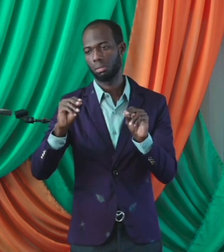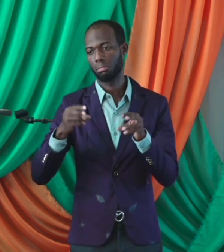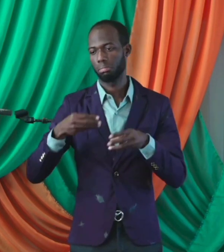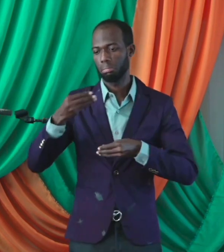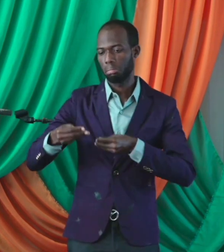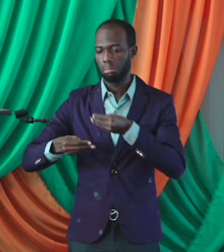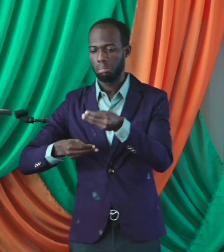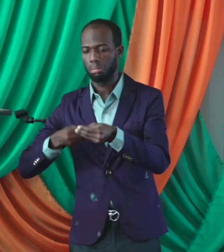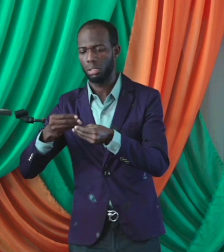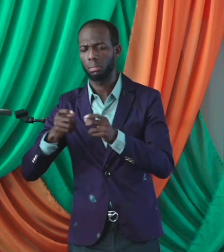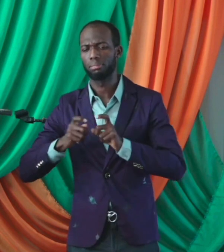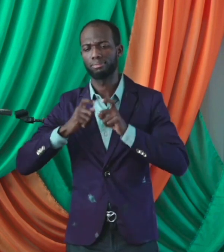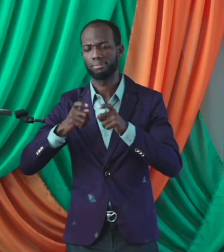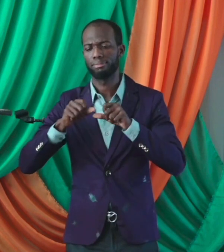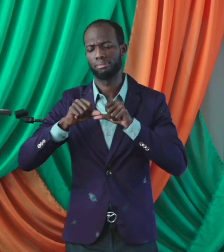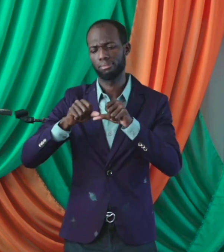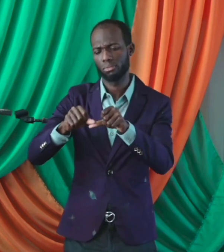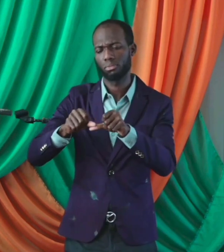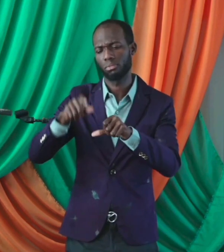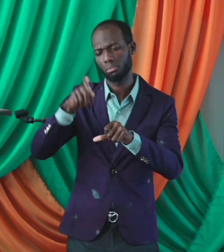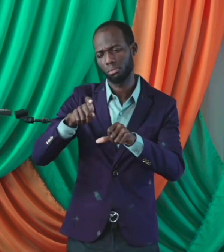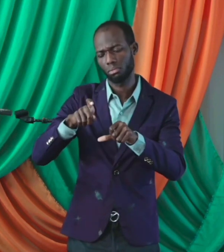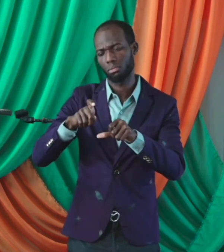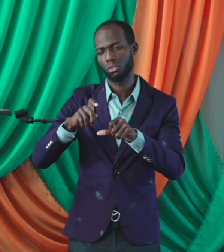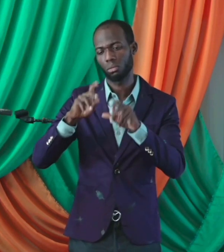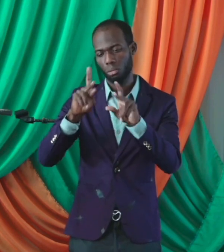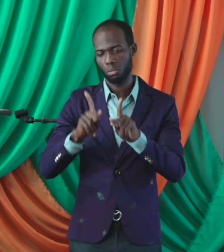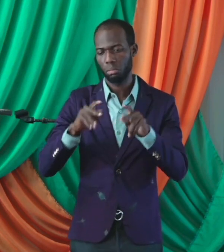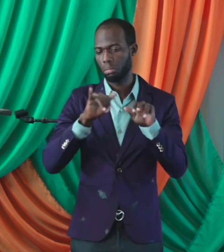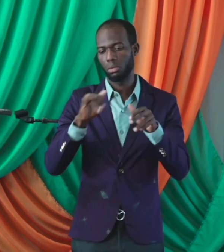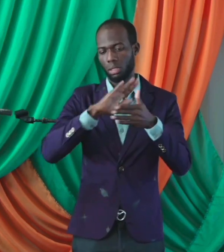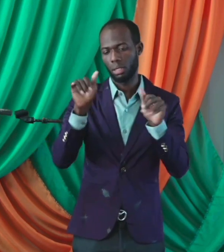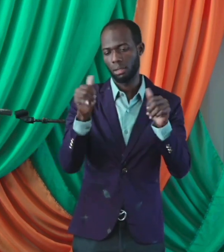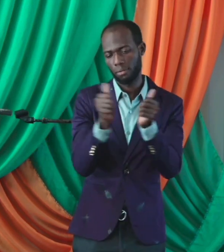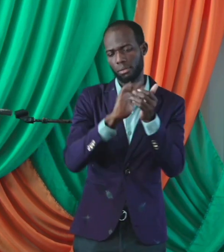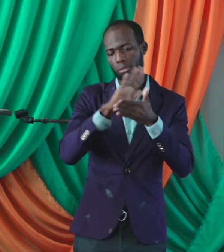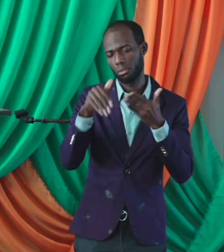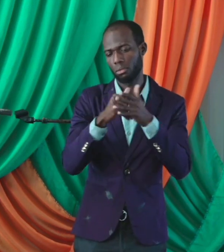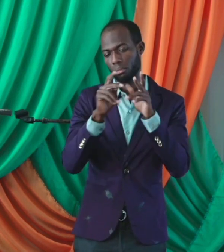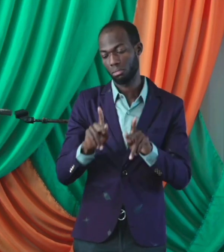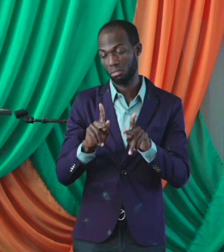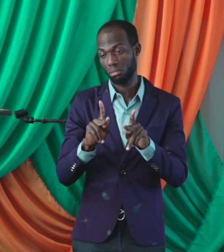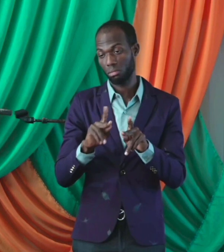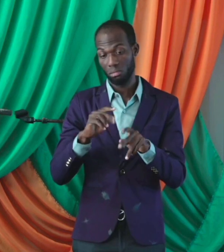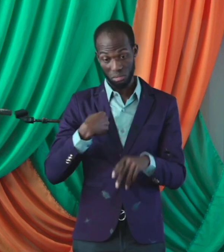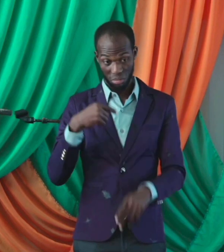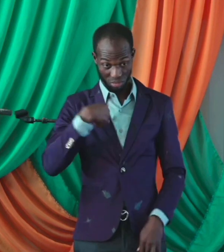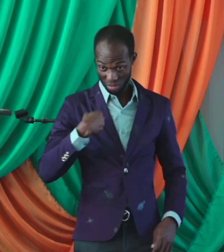moyen pour capable continuer faire son adoué faire comme un citoyen ordinaire dans la société. Donc, c'est bon